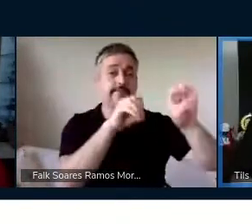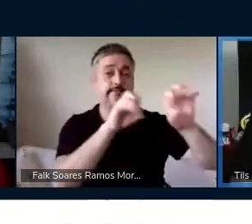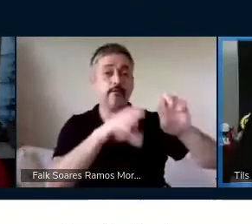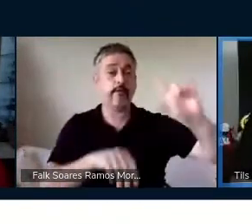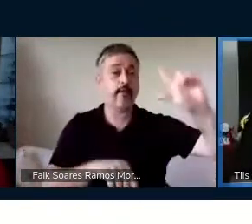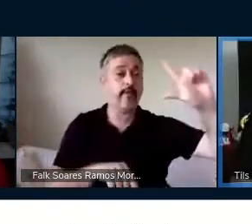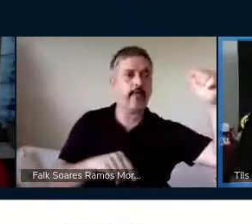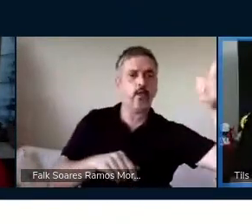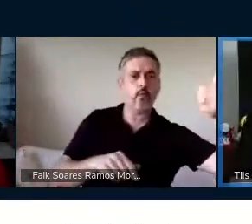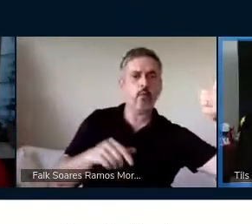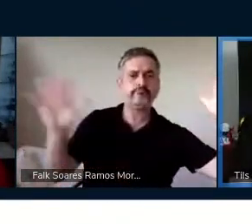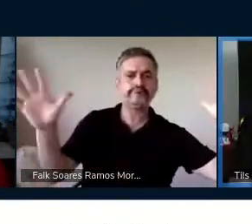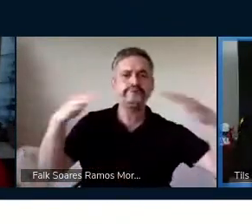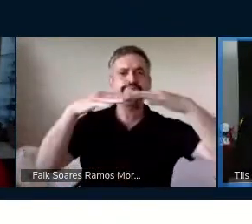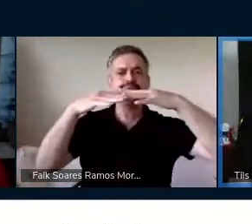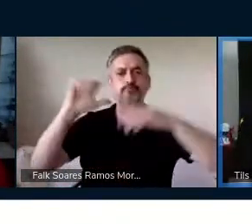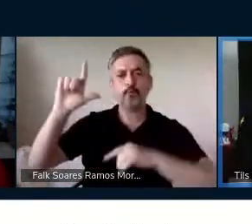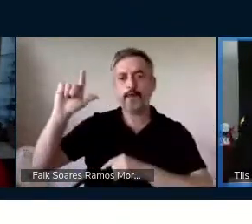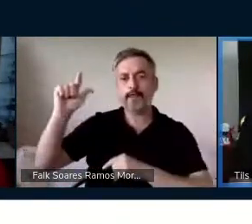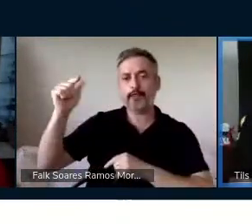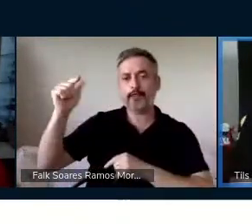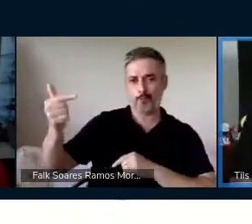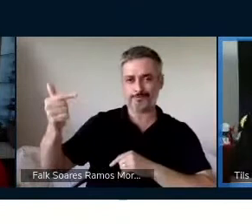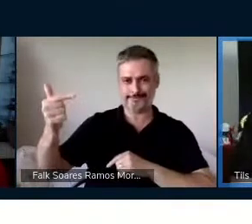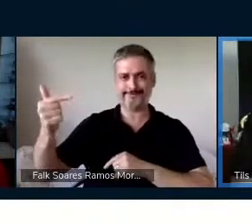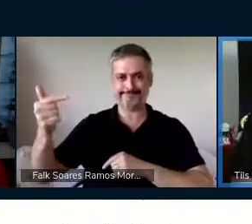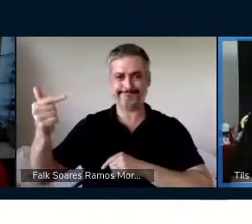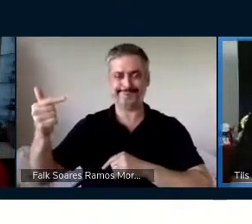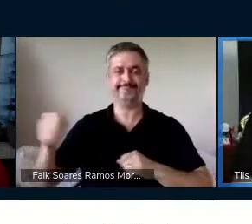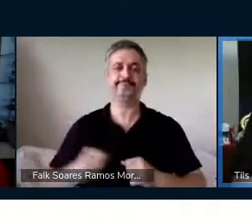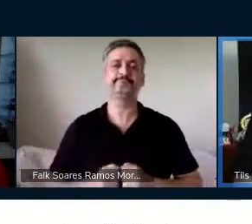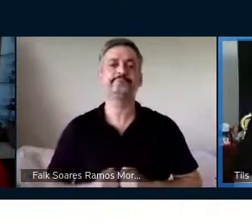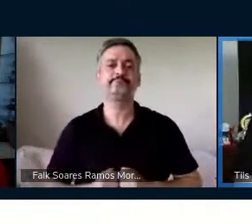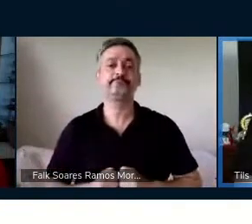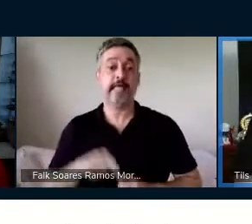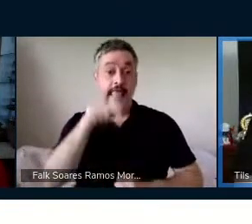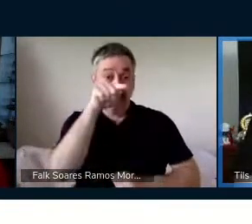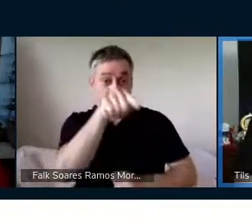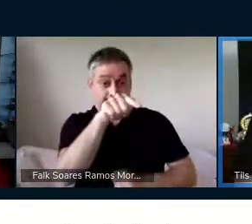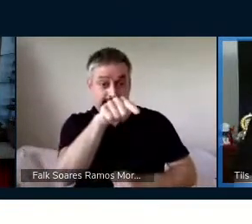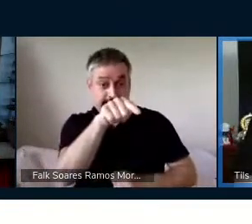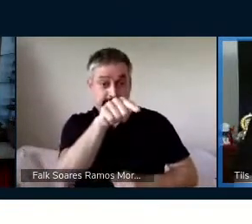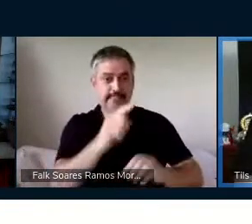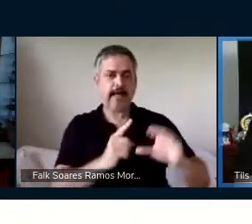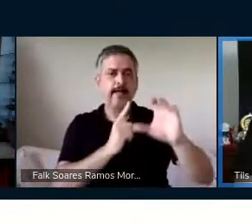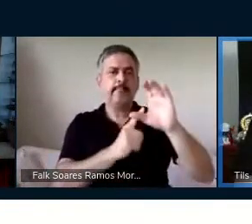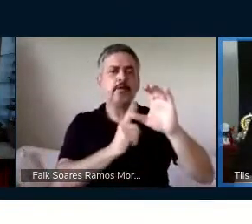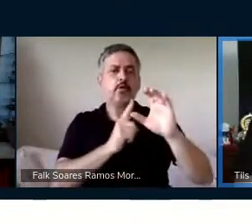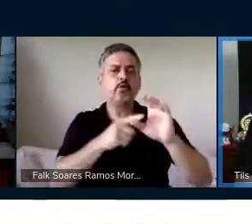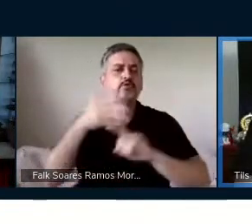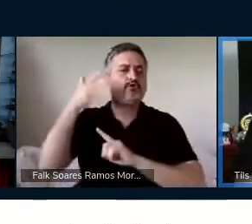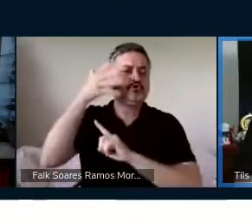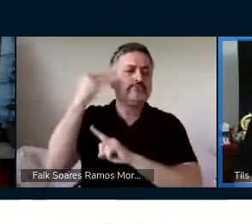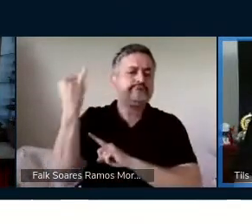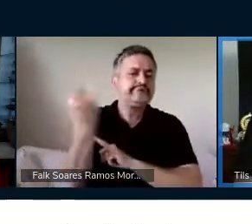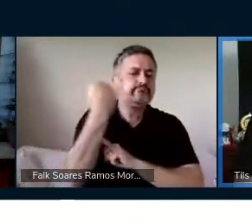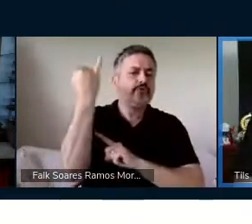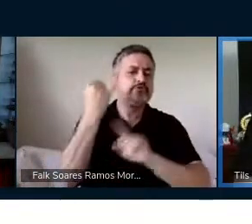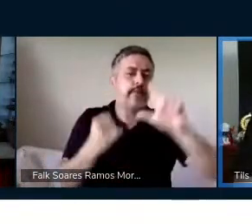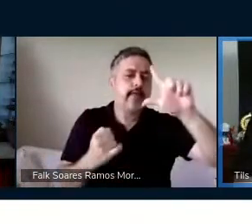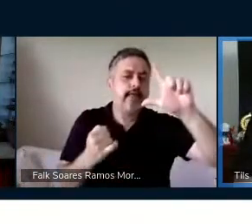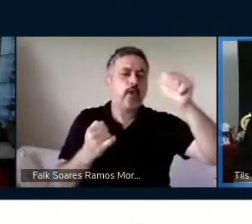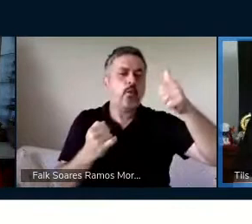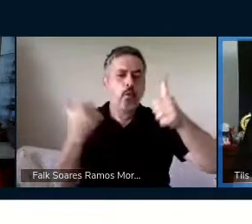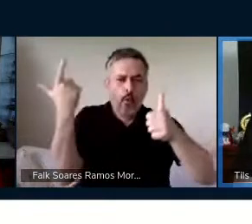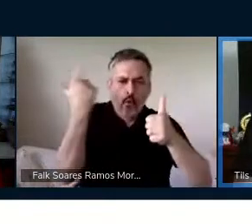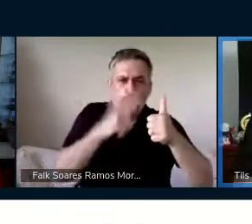Passamos então ao capítulo 1, a importância do ensino da L1 para a estruturação da L2 por uma harmonização.